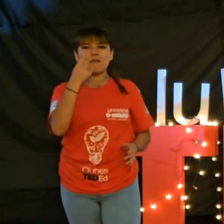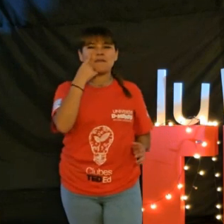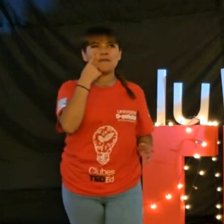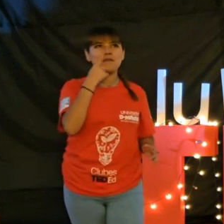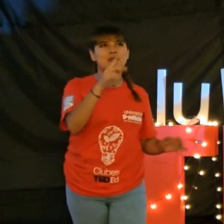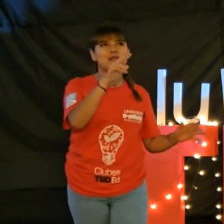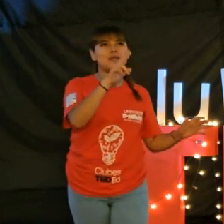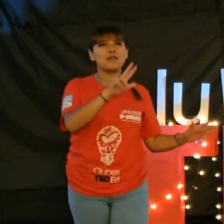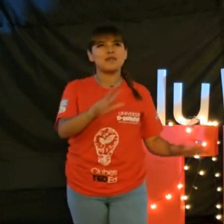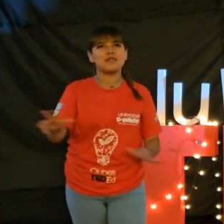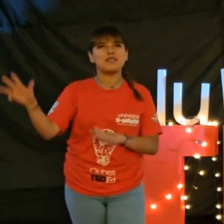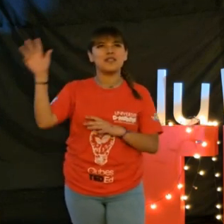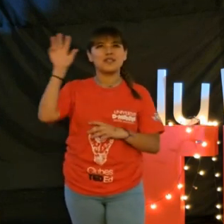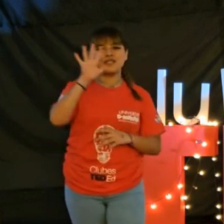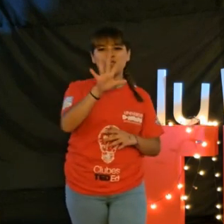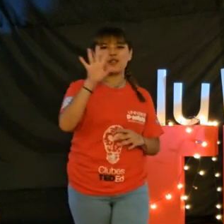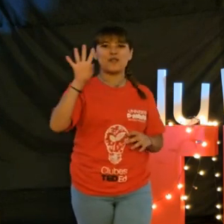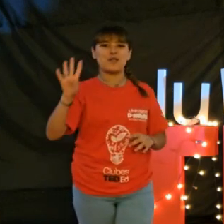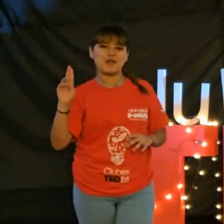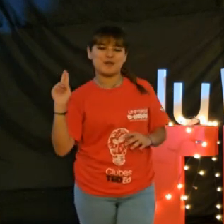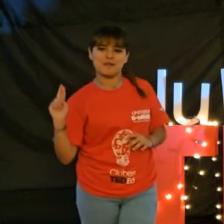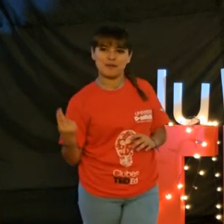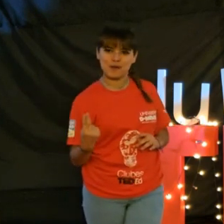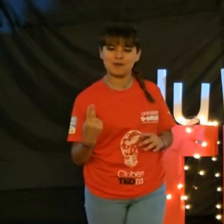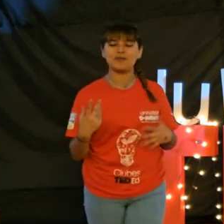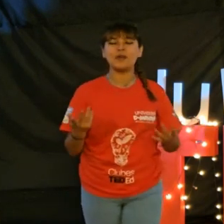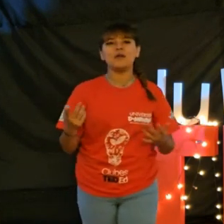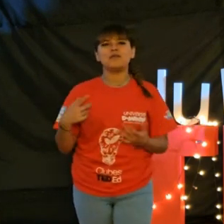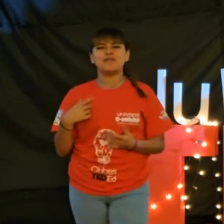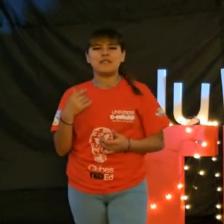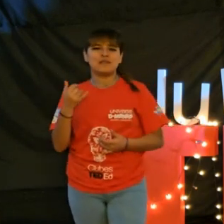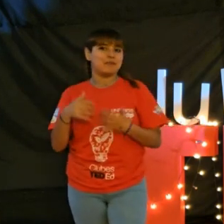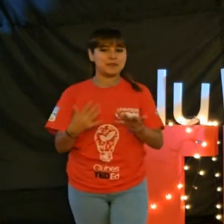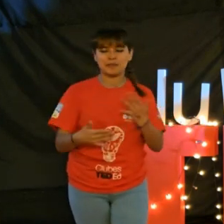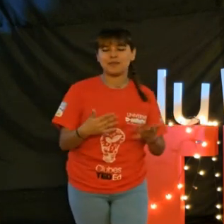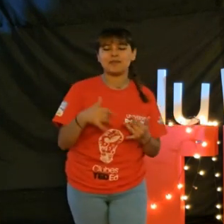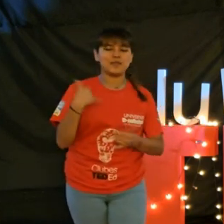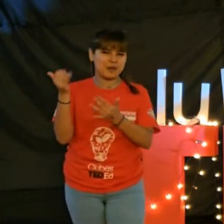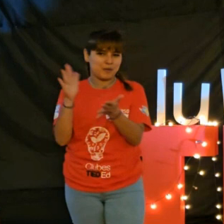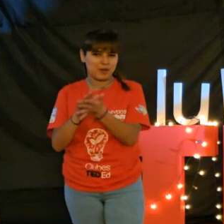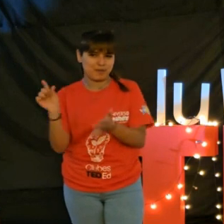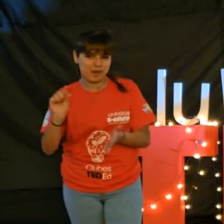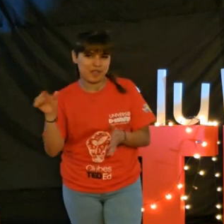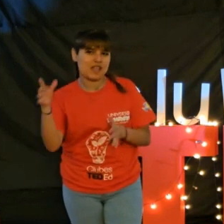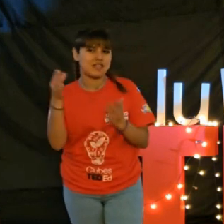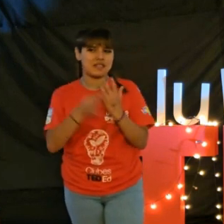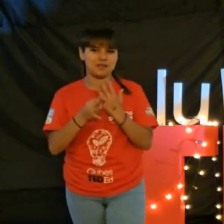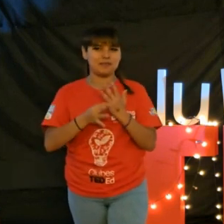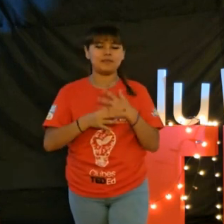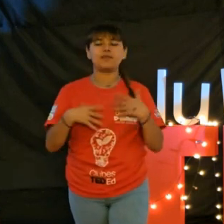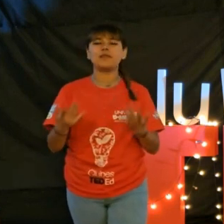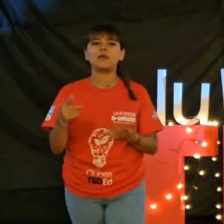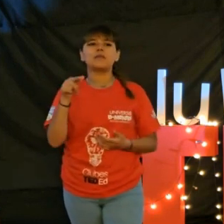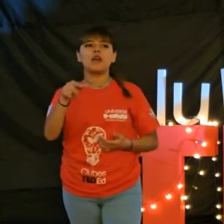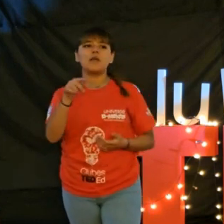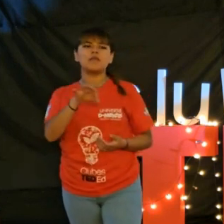Y en el año 1954 murió. Yo les voy a contar un poquito sobre el tema.